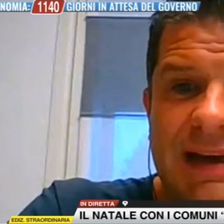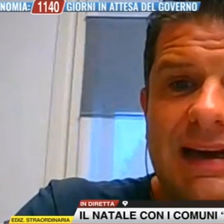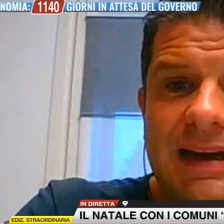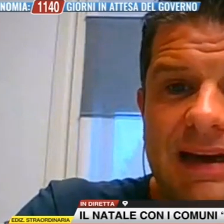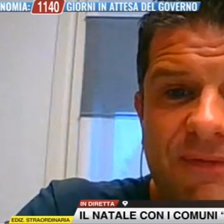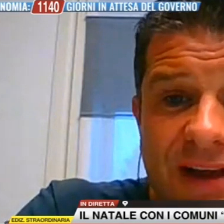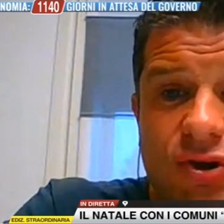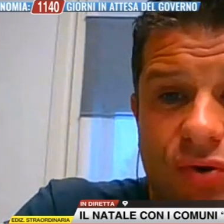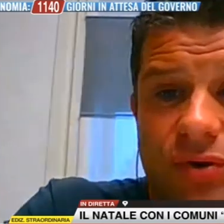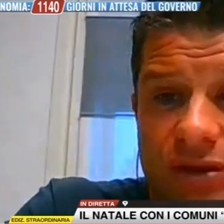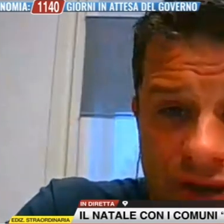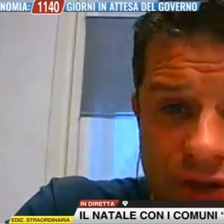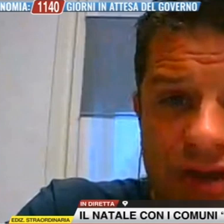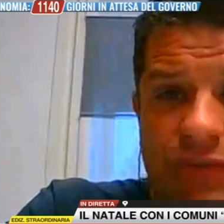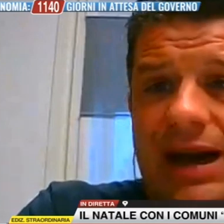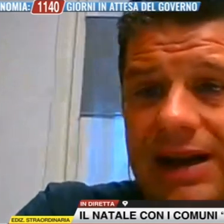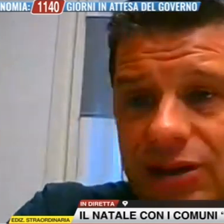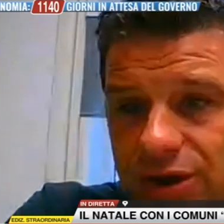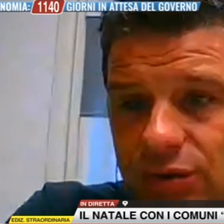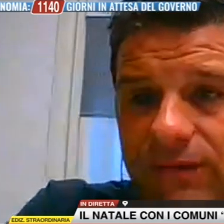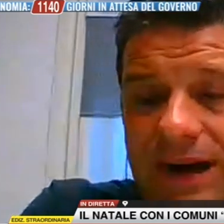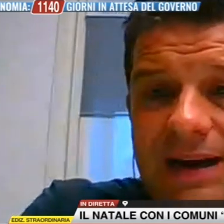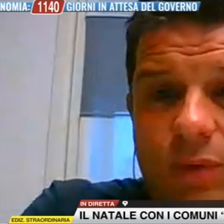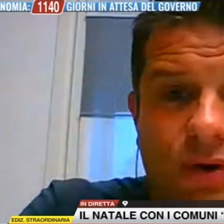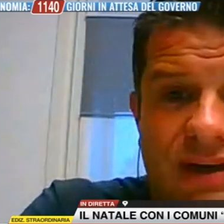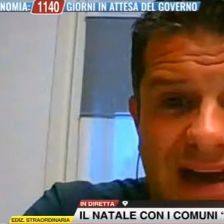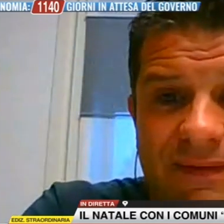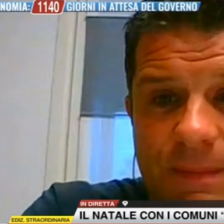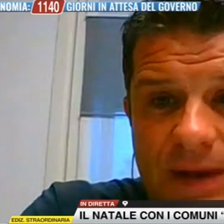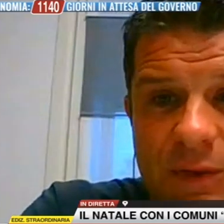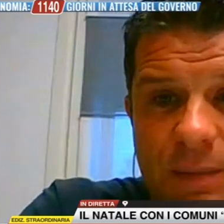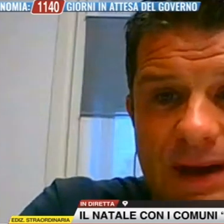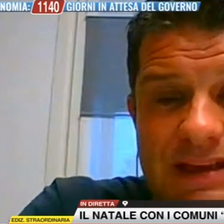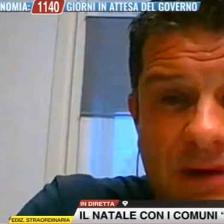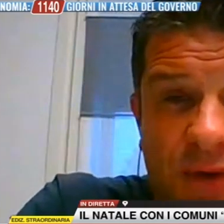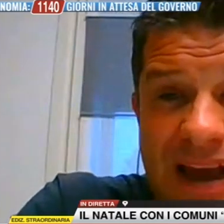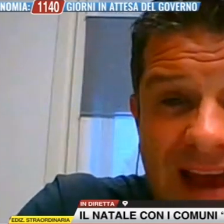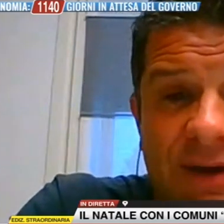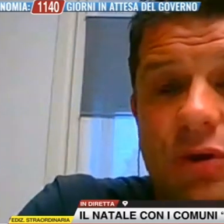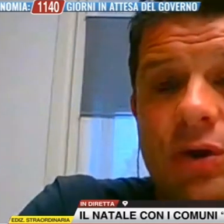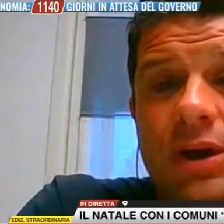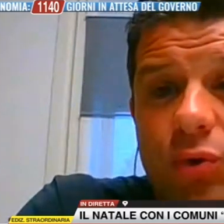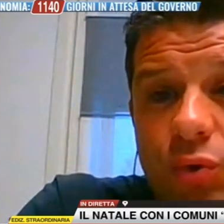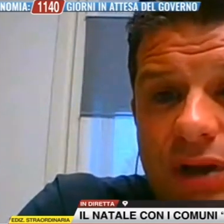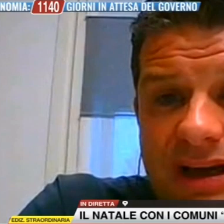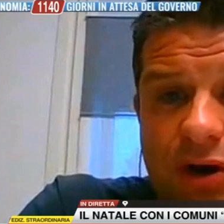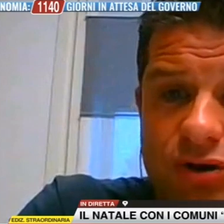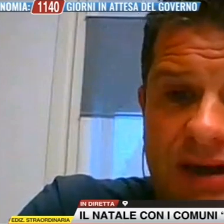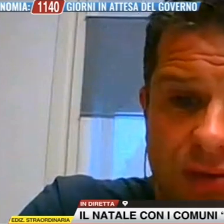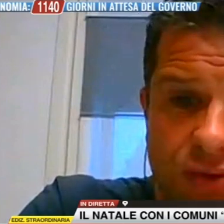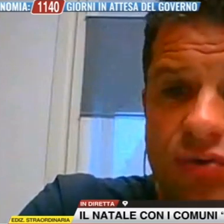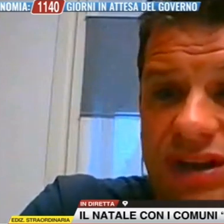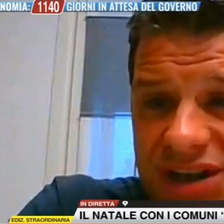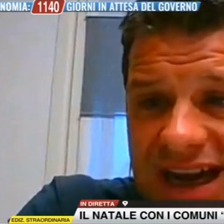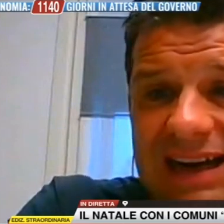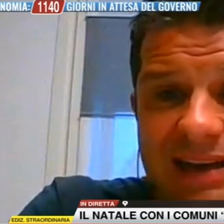dire cerco di lavorare, cerco di fare quello che serve per il mio paese, ma poi evito tutte le cose che